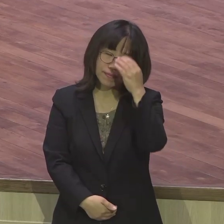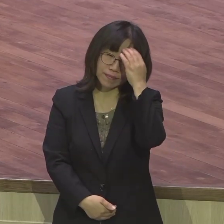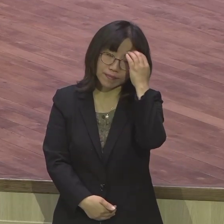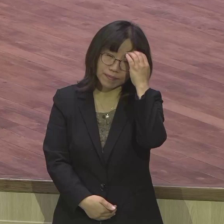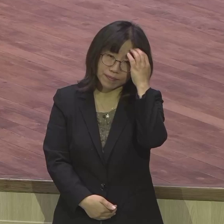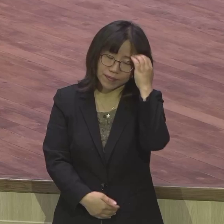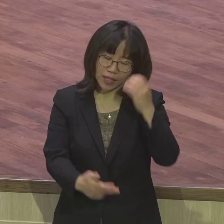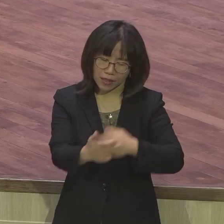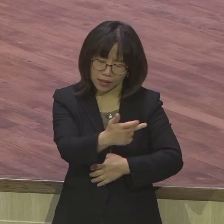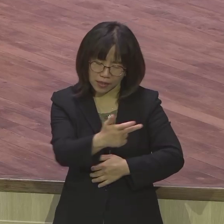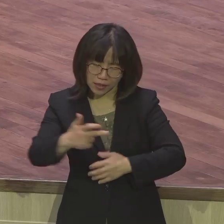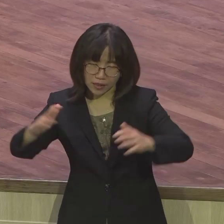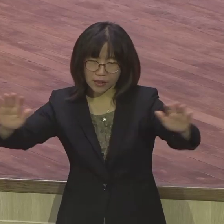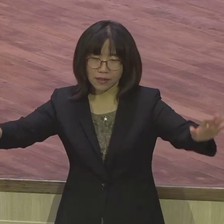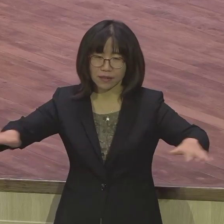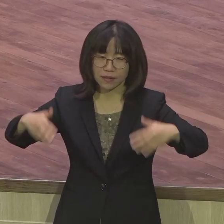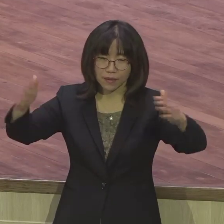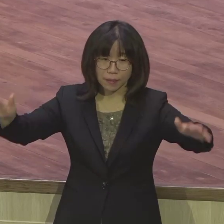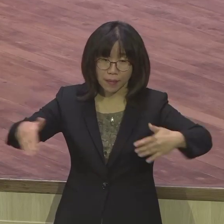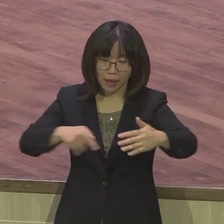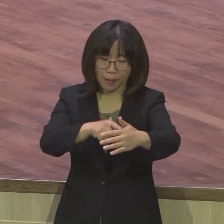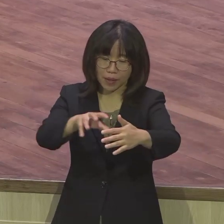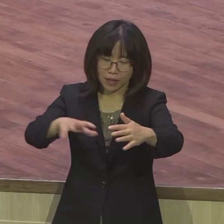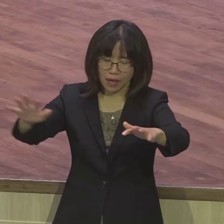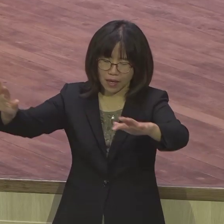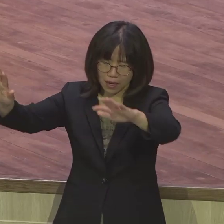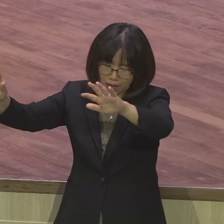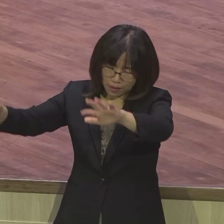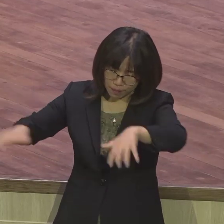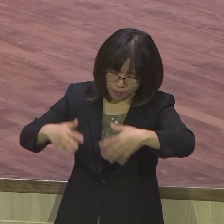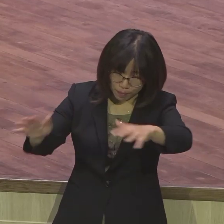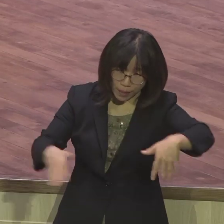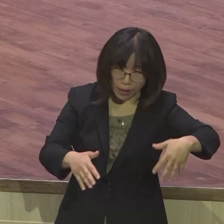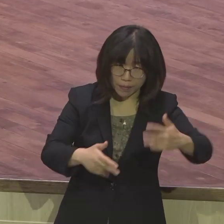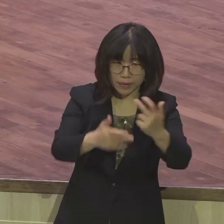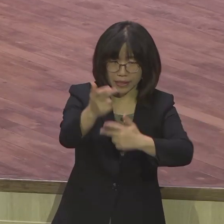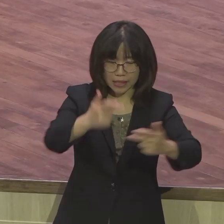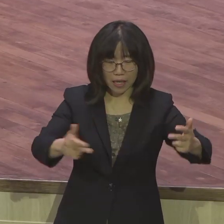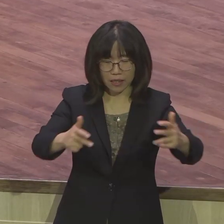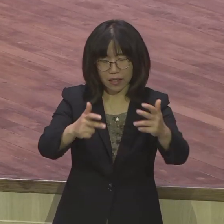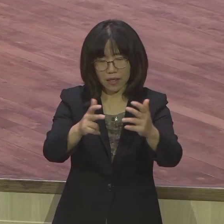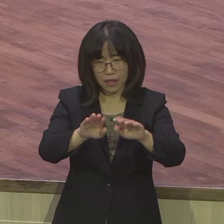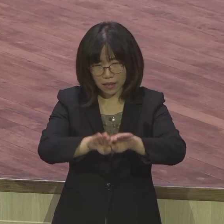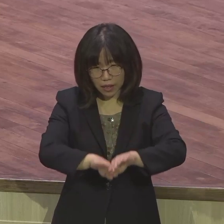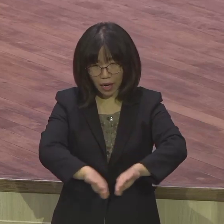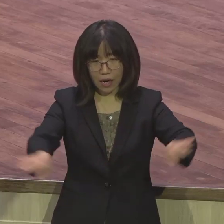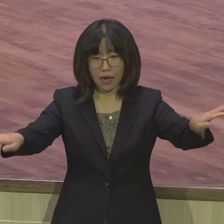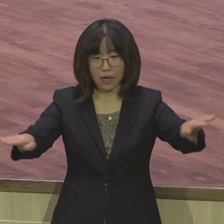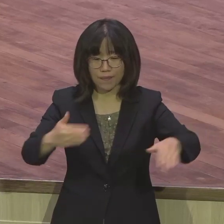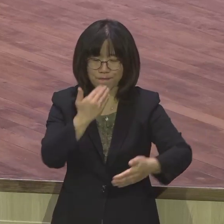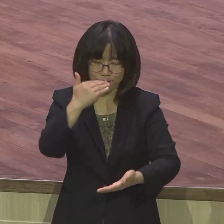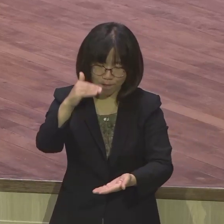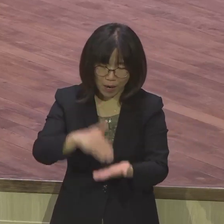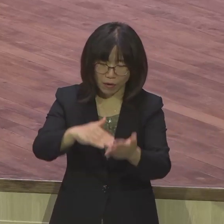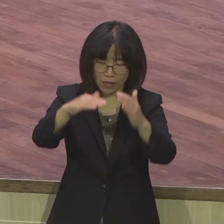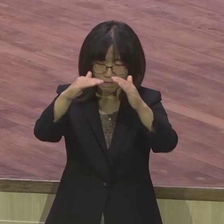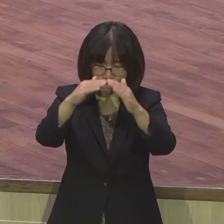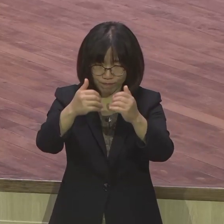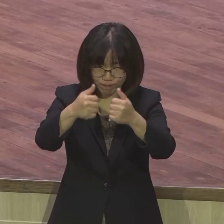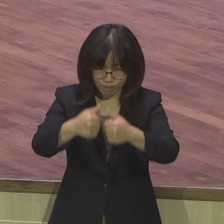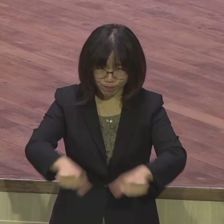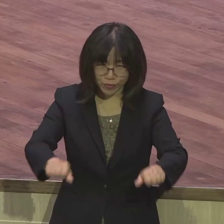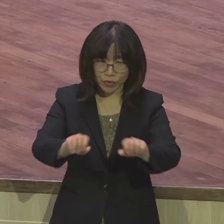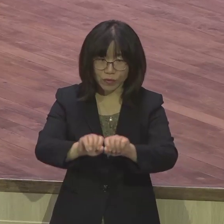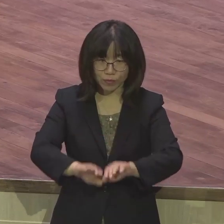크고 바람 가운데 크고 바람이 막 불어가지고 산을 가르고 바위를 부수고